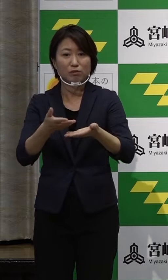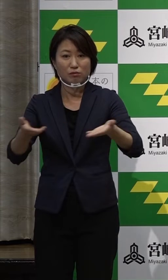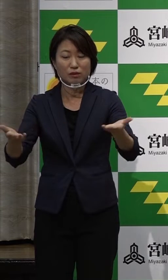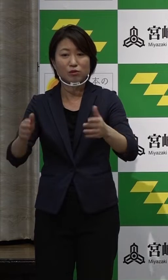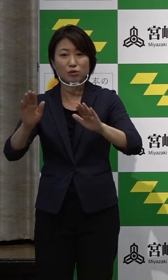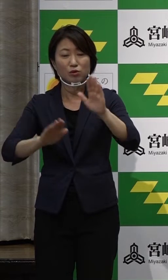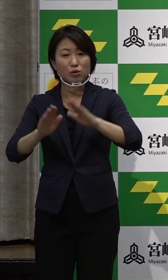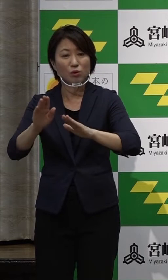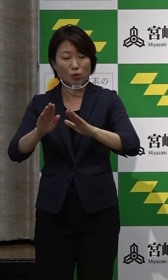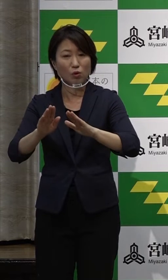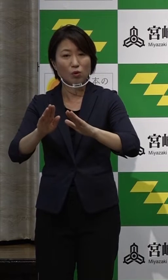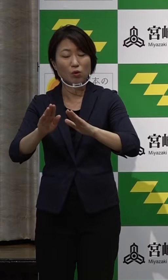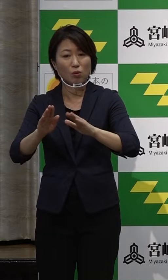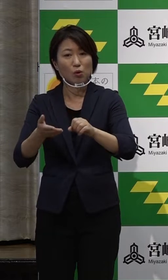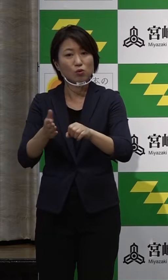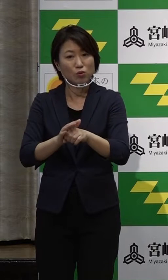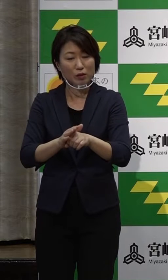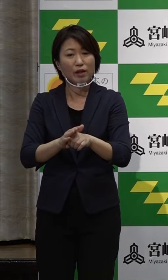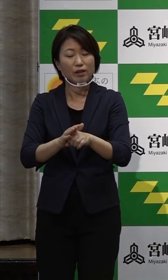には、